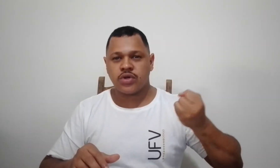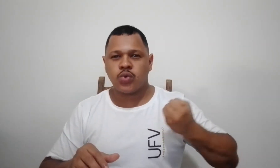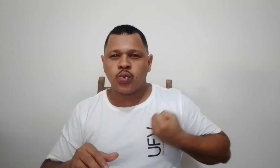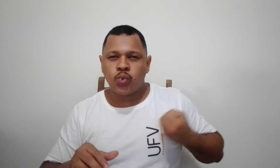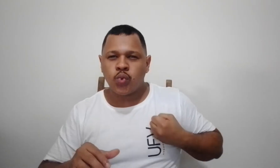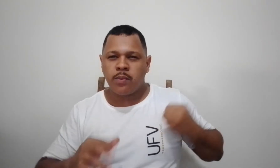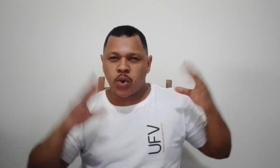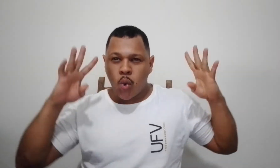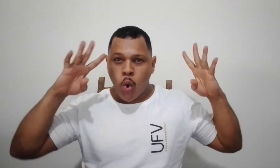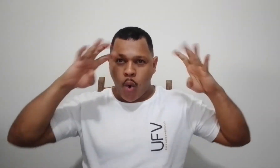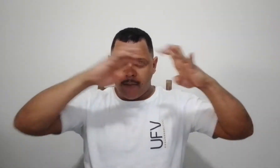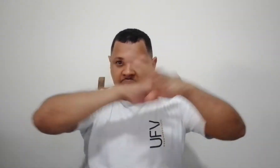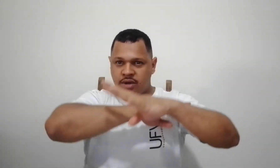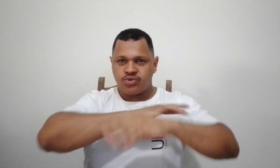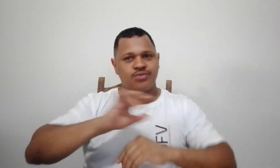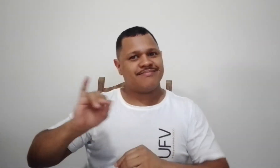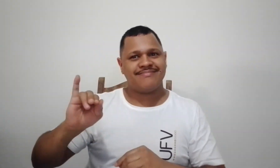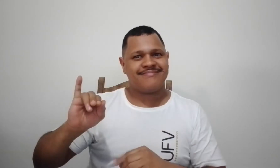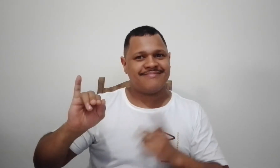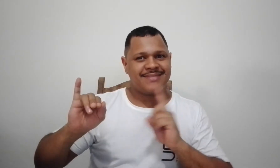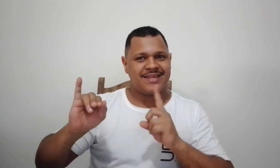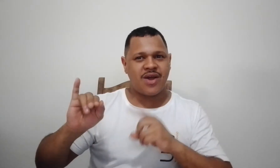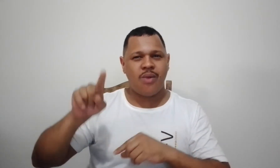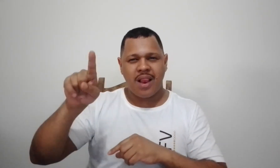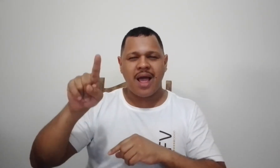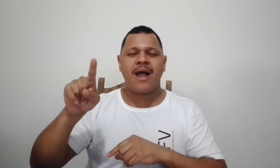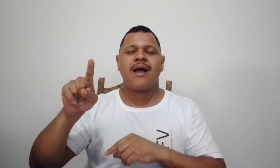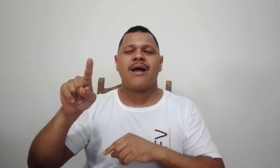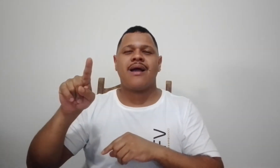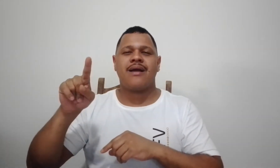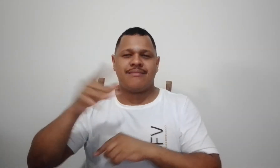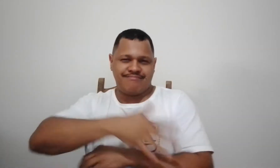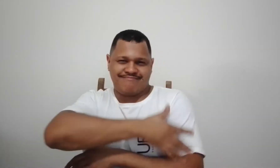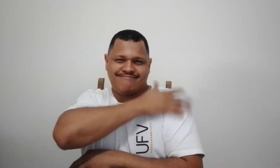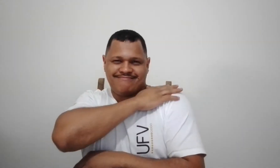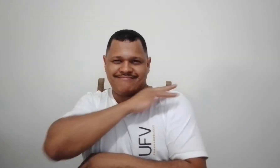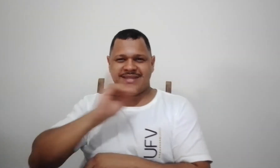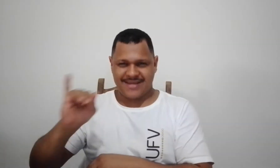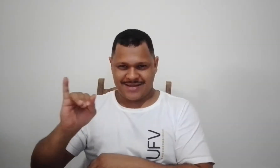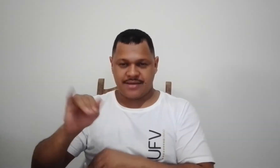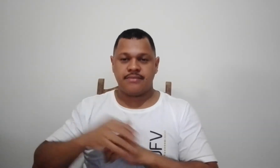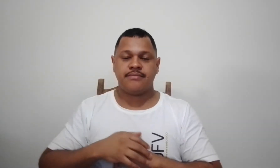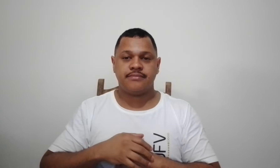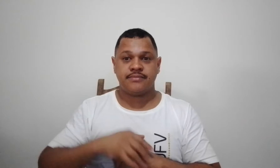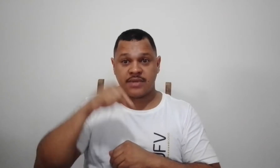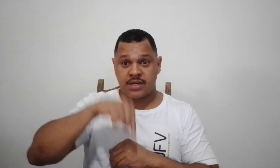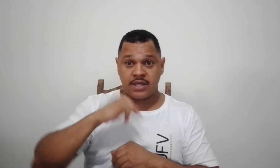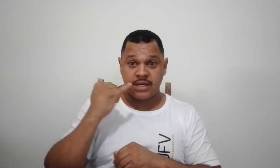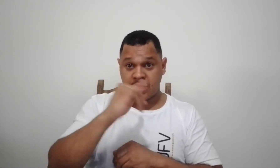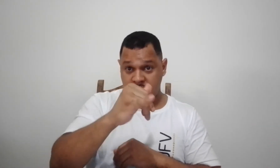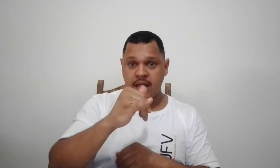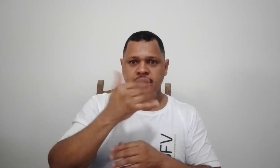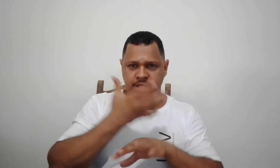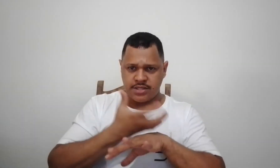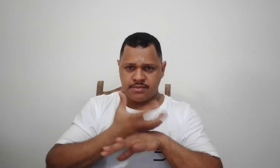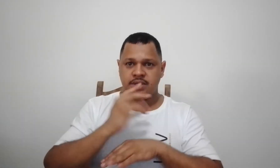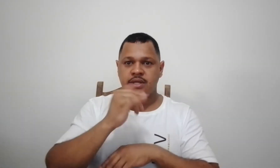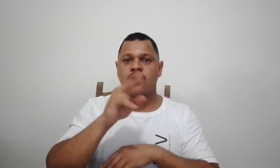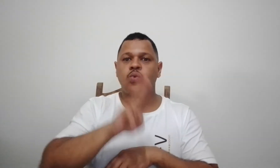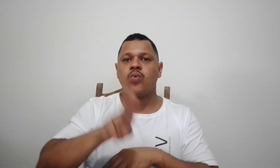e não o i, igual a gente vê no ensino médio. Na elétrica, o i é utilizado para denominar corrente, então utiliza-se o j